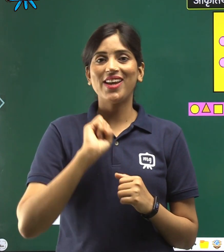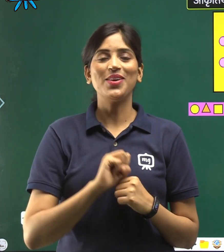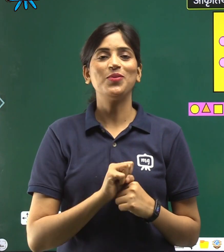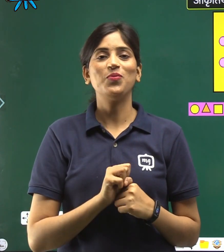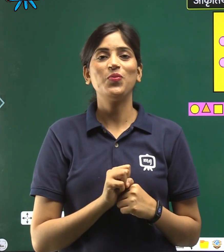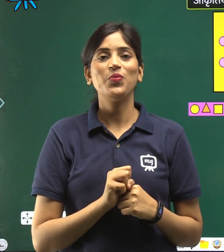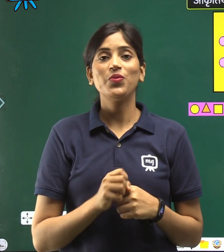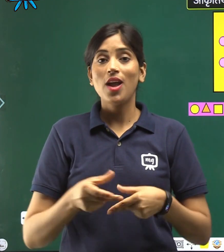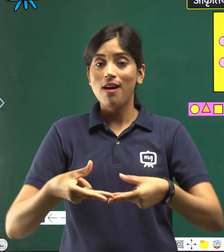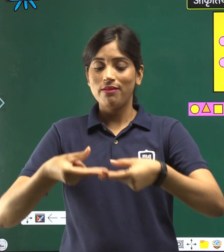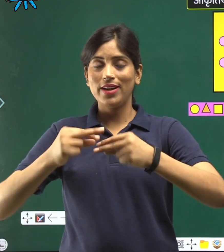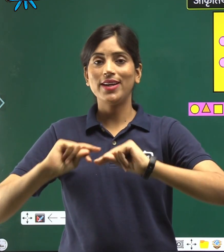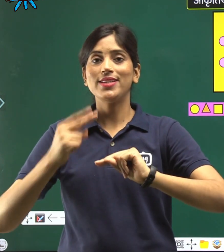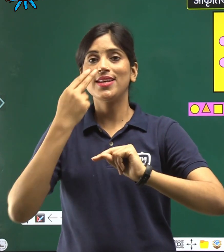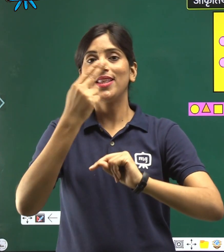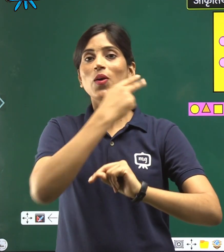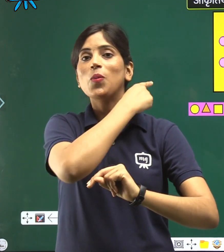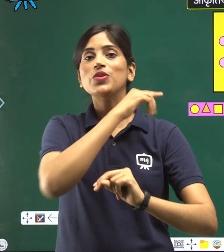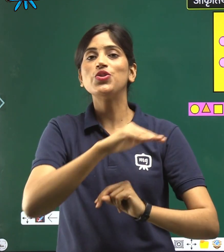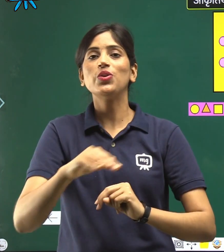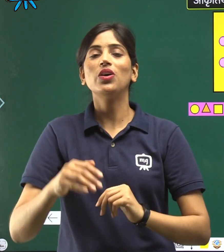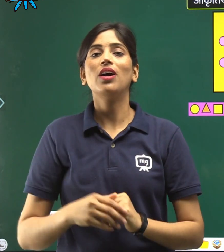6। फिर नीचे देखो बच्चों,